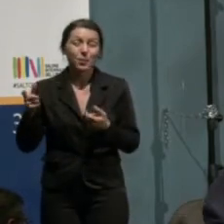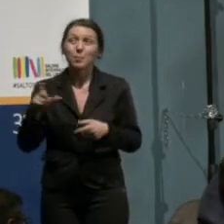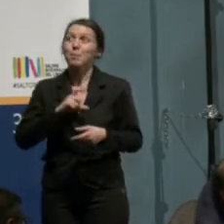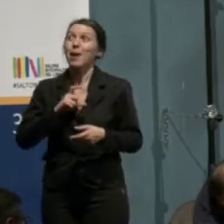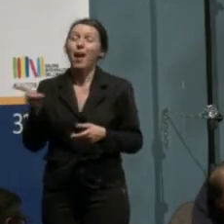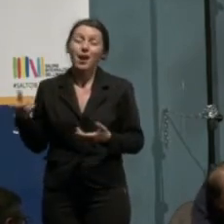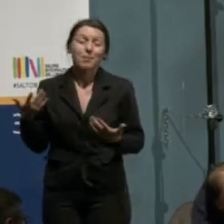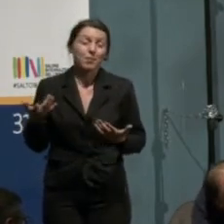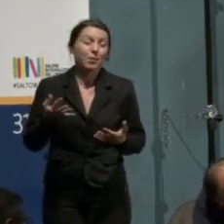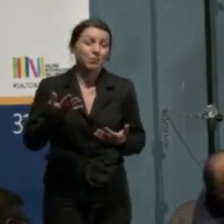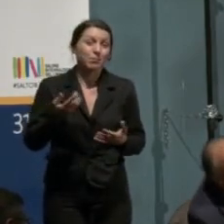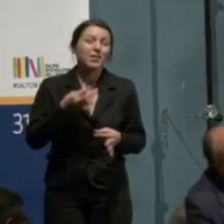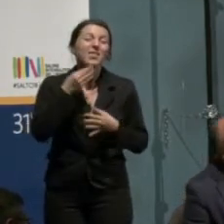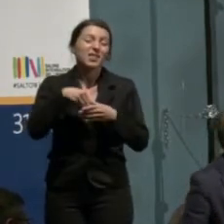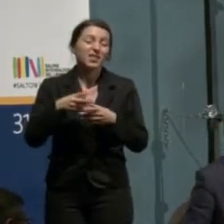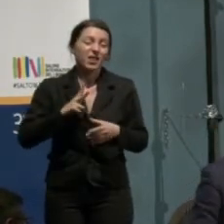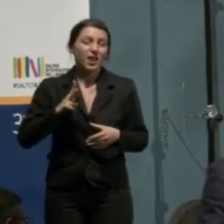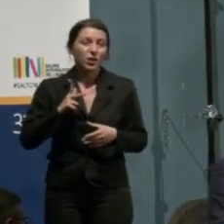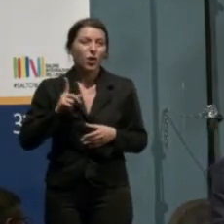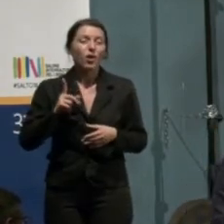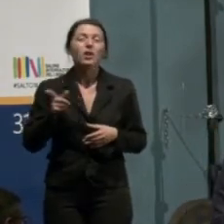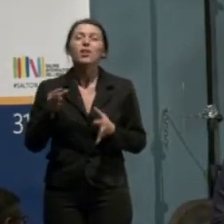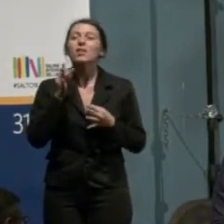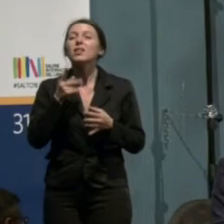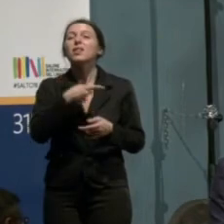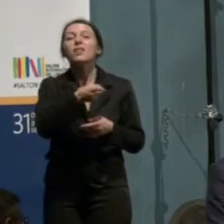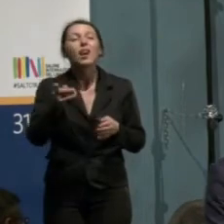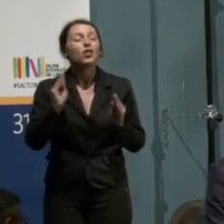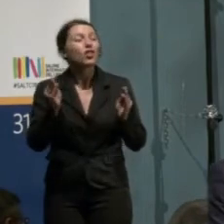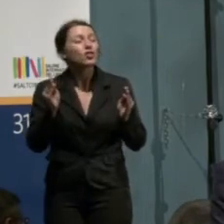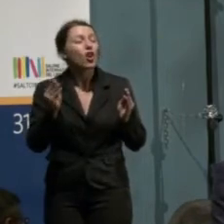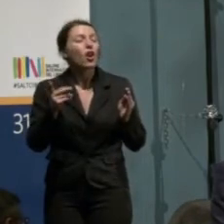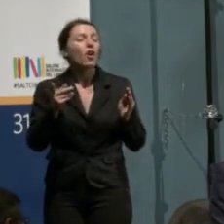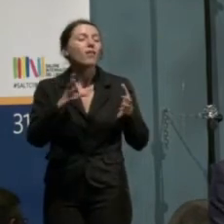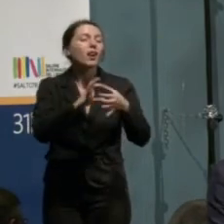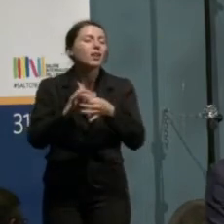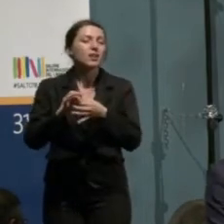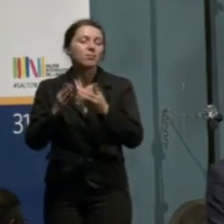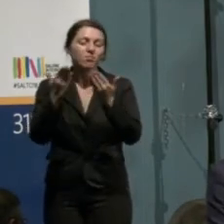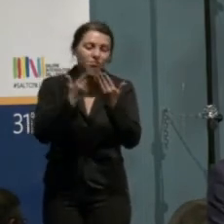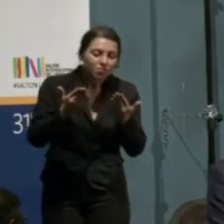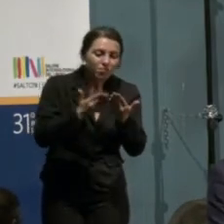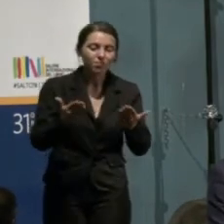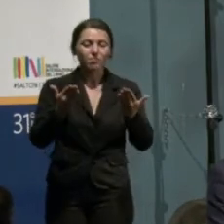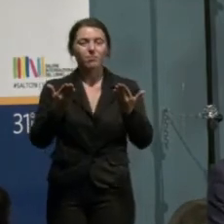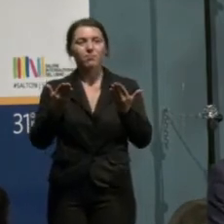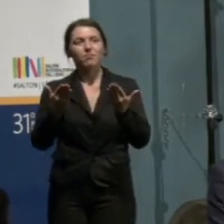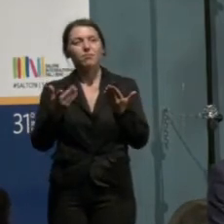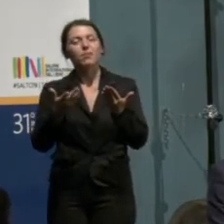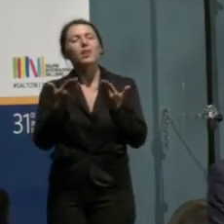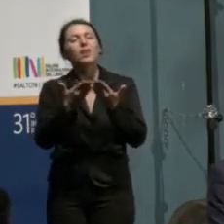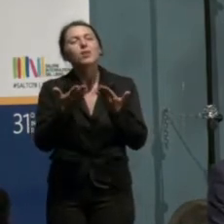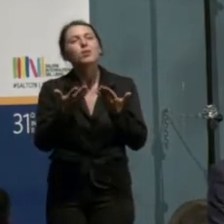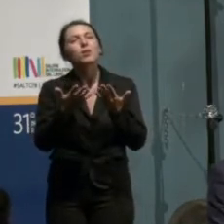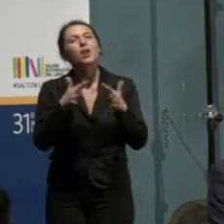significativo per tutti i giovani che si occupano di studiare in modo serio